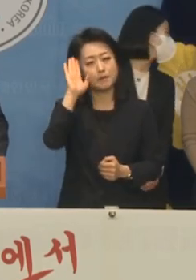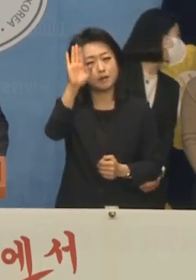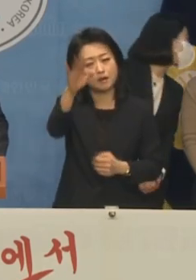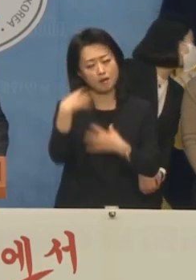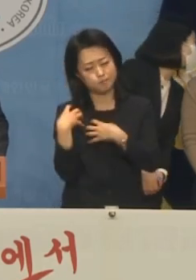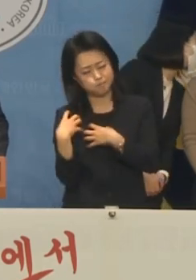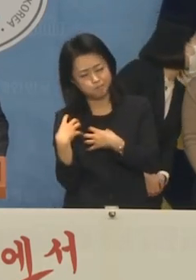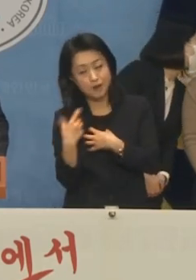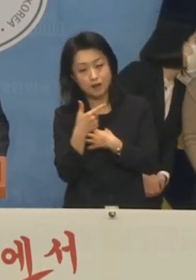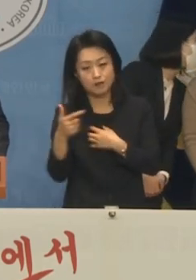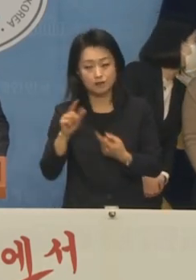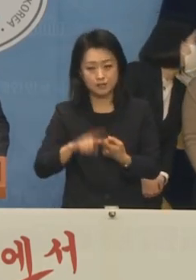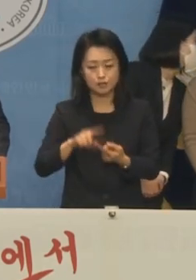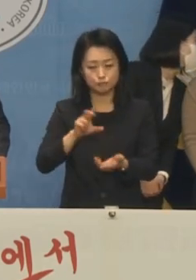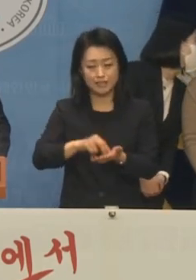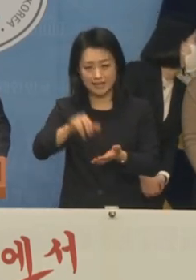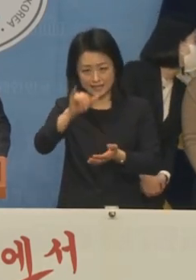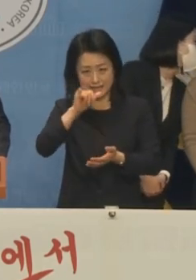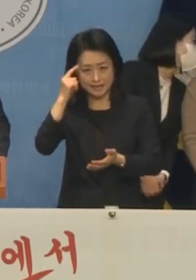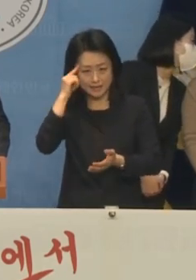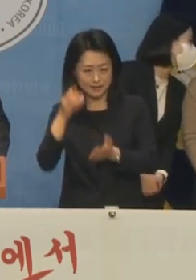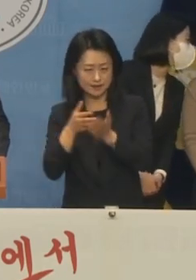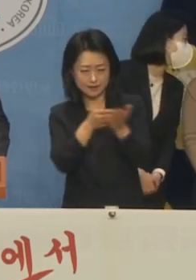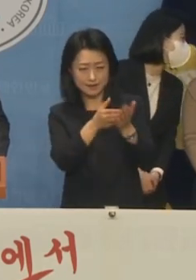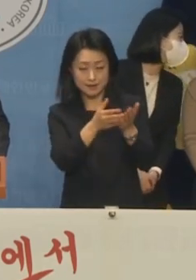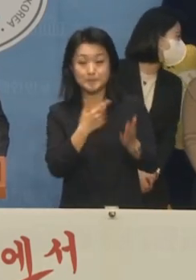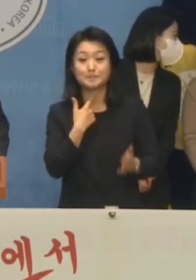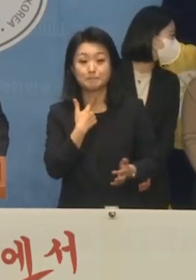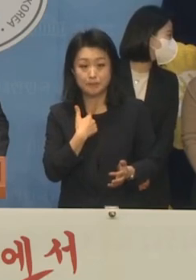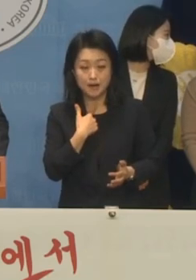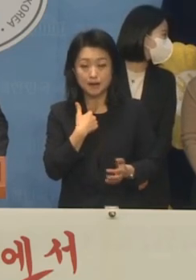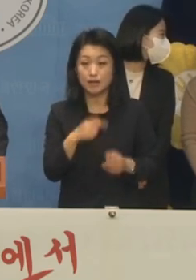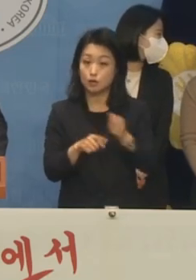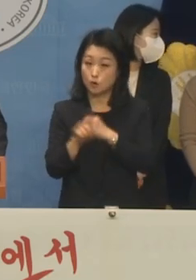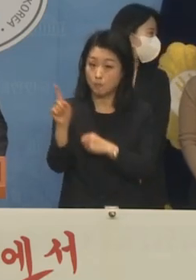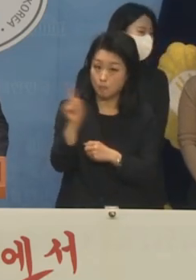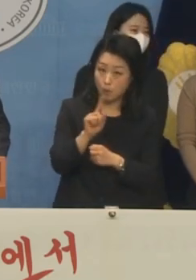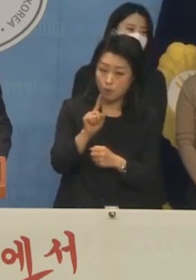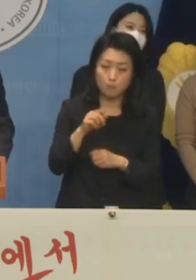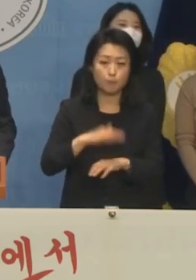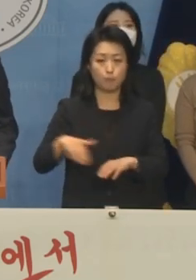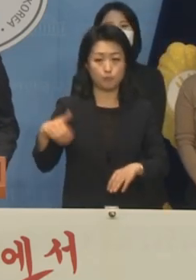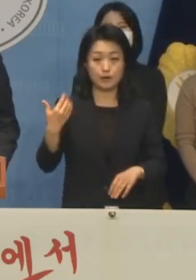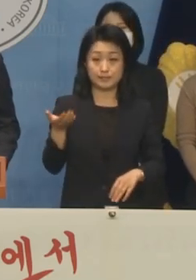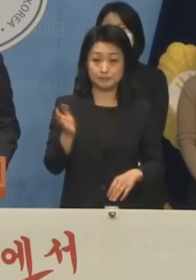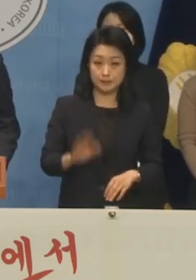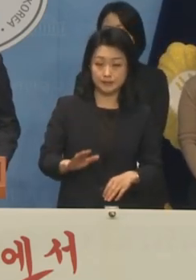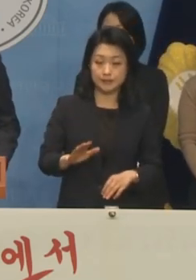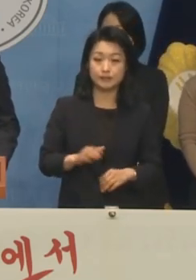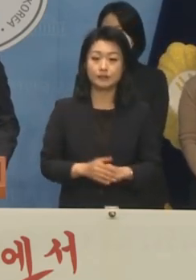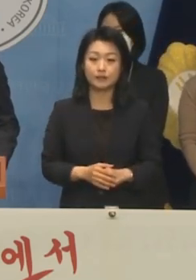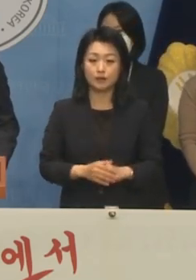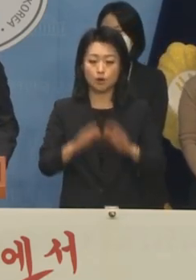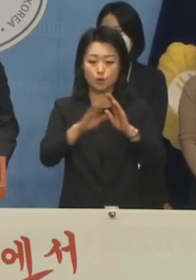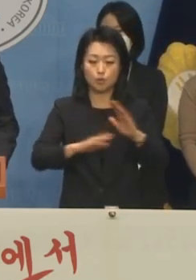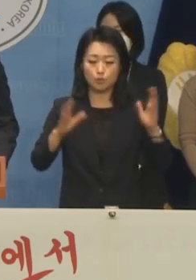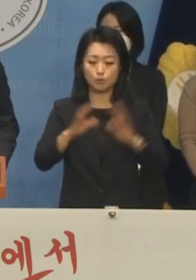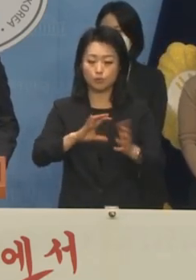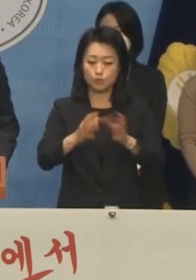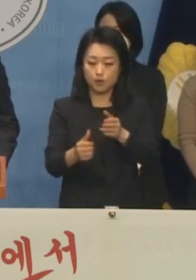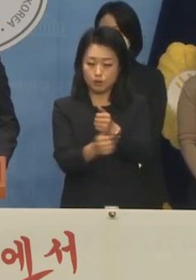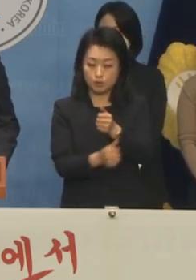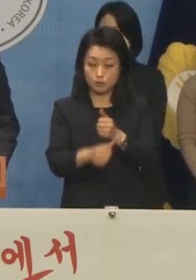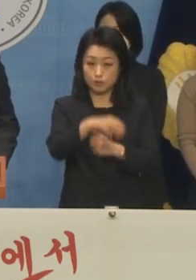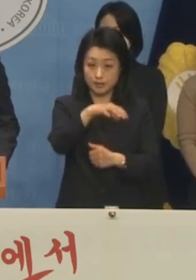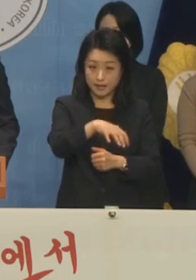대해서도 수차례 지적한 바 있습니다. 무슨 이유에서인지는 모르겠으나 공론화위원회에 대한